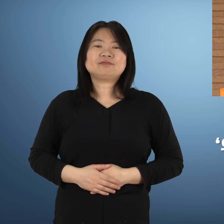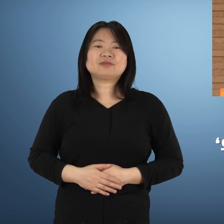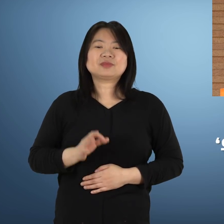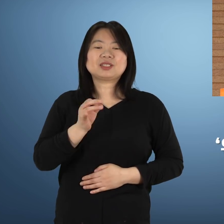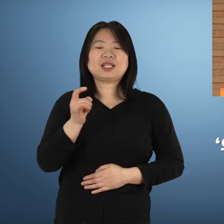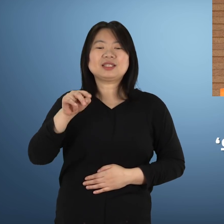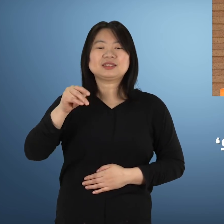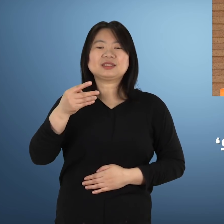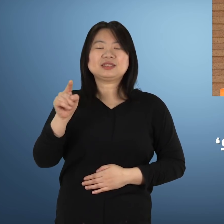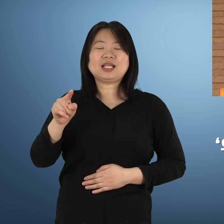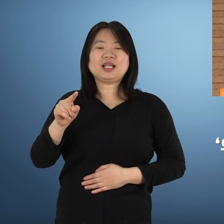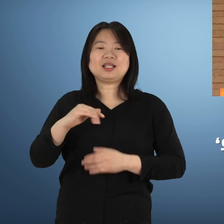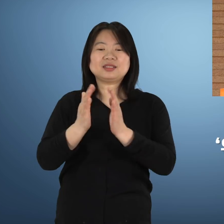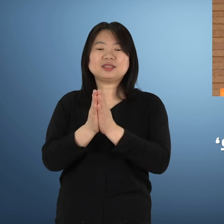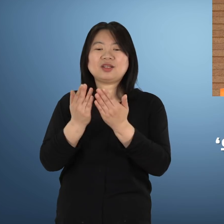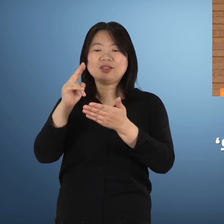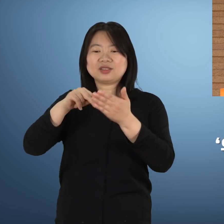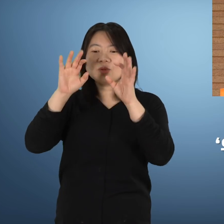에스라서에 보면